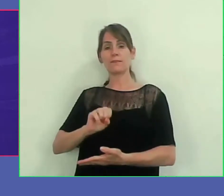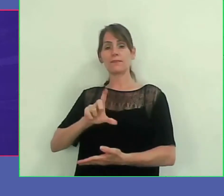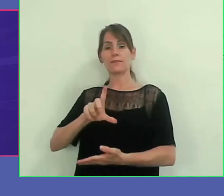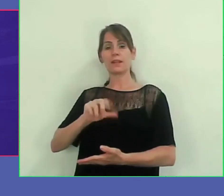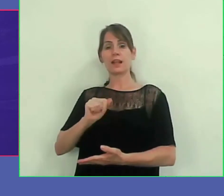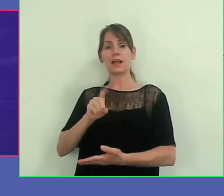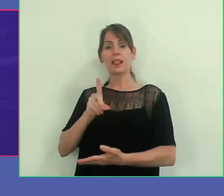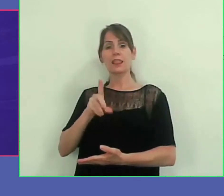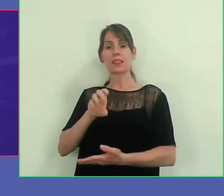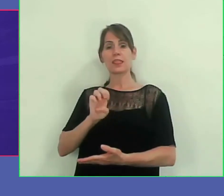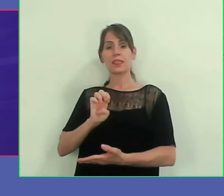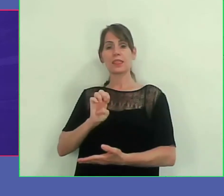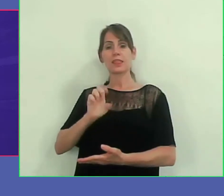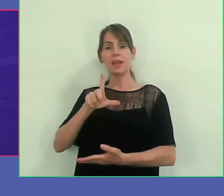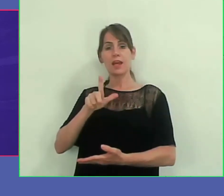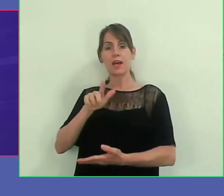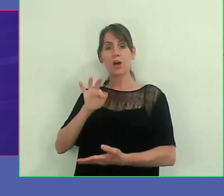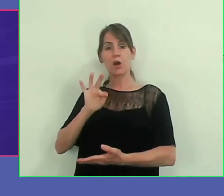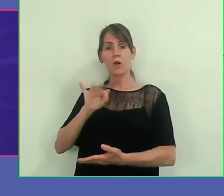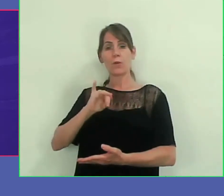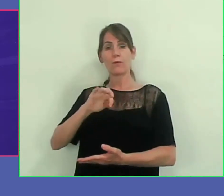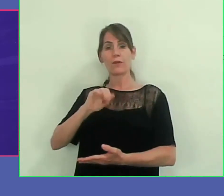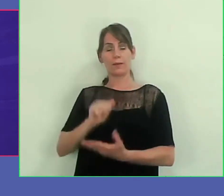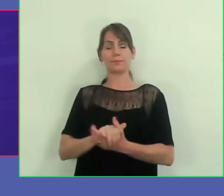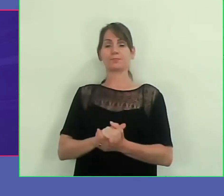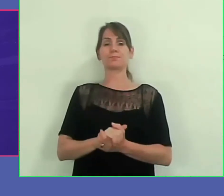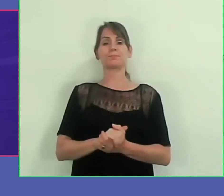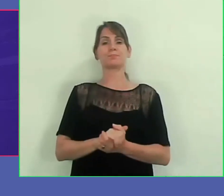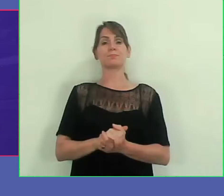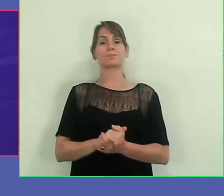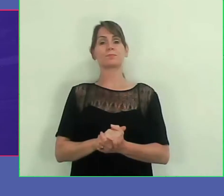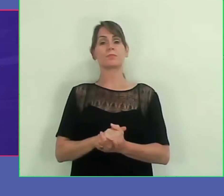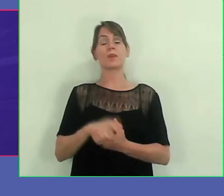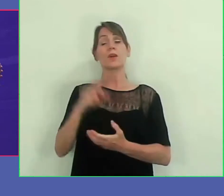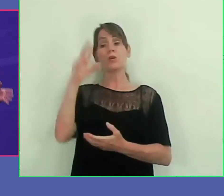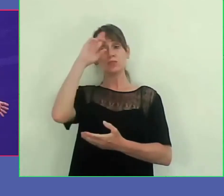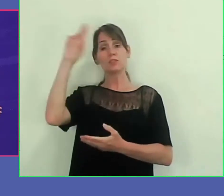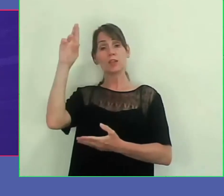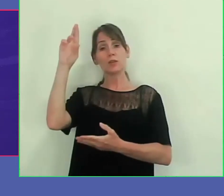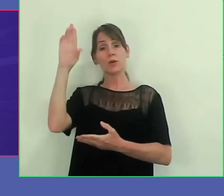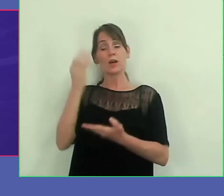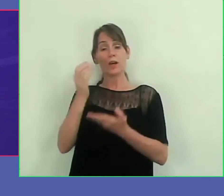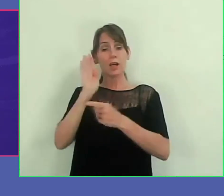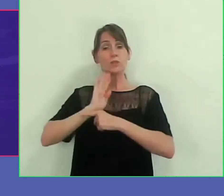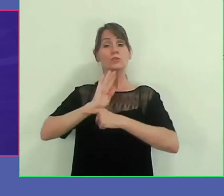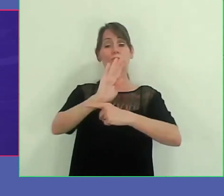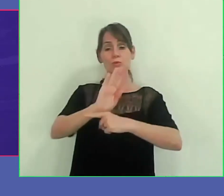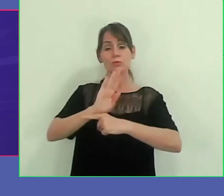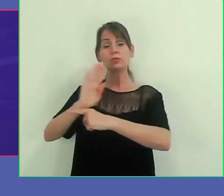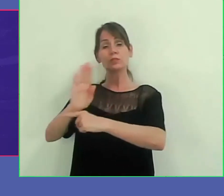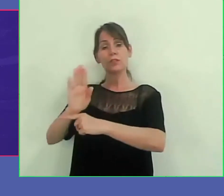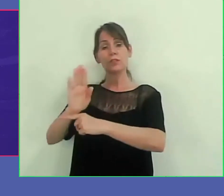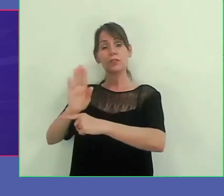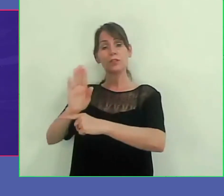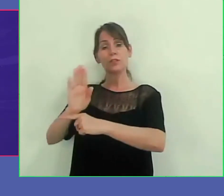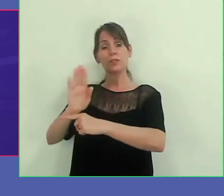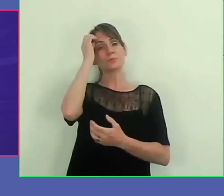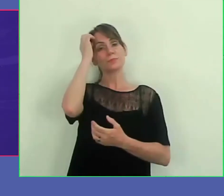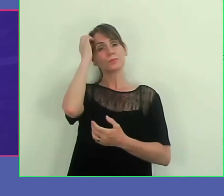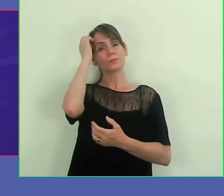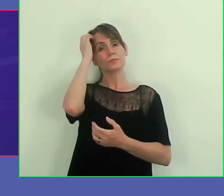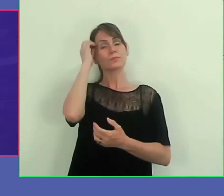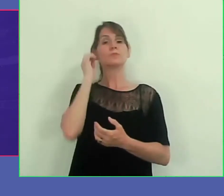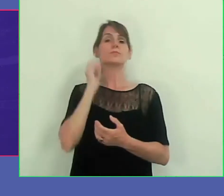e nós não negamos o seu nome, e ele então tem posto diante de nós uma porta aberta. E a partir de então, né,